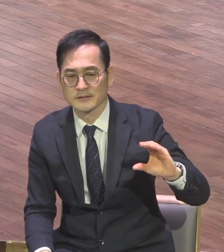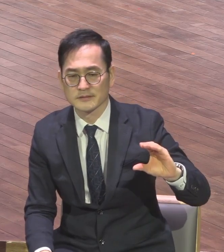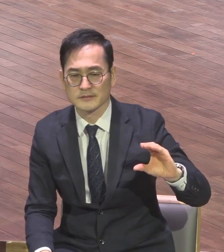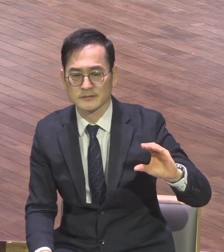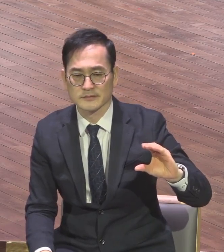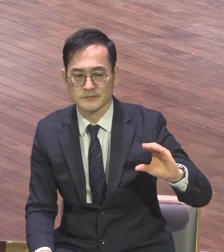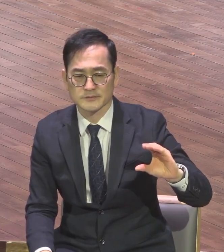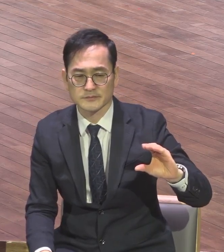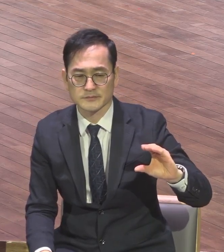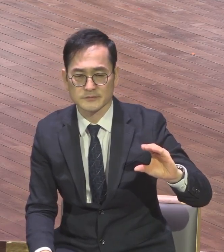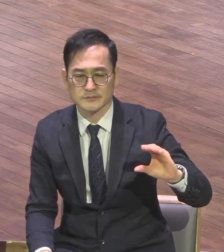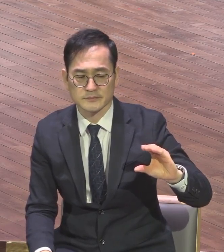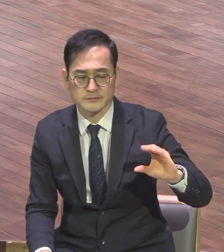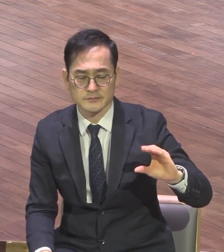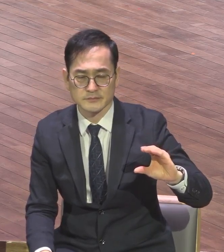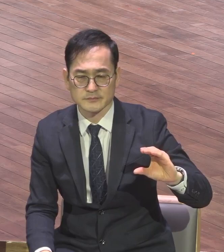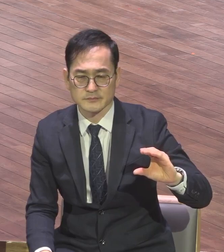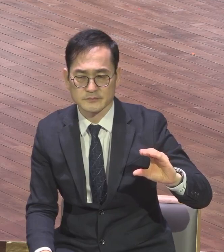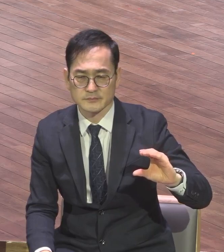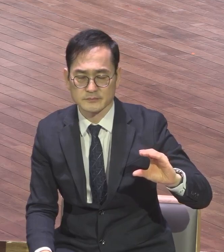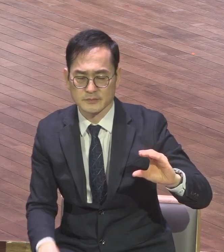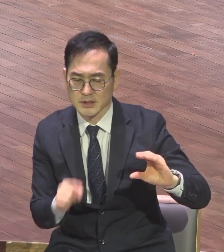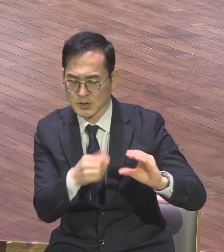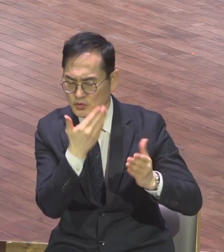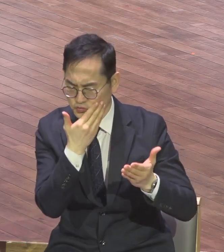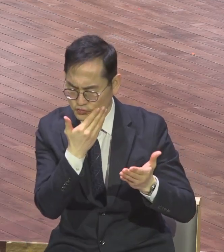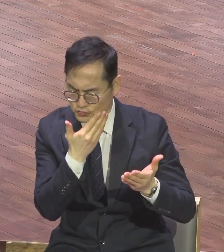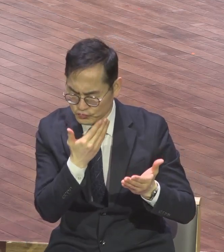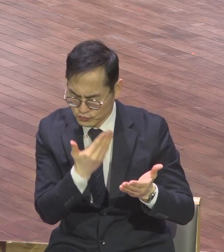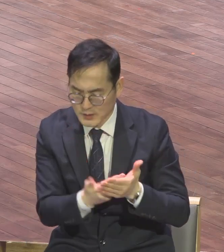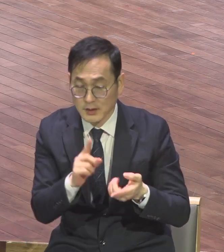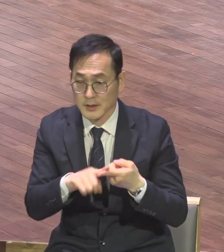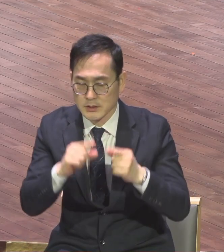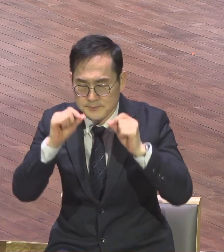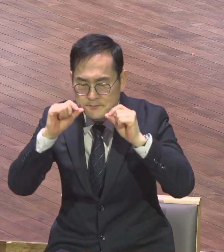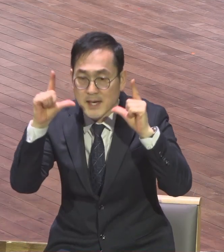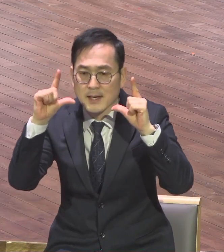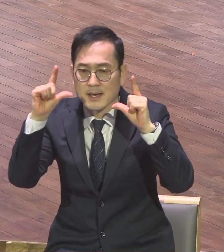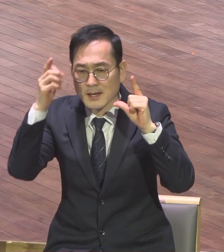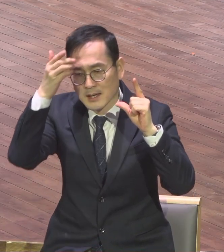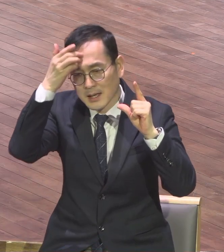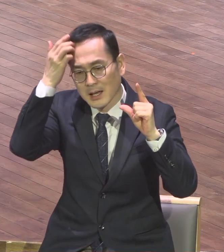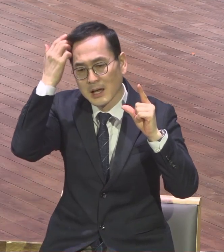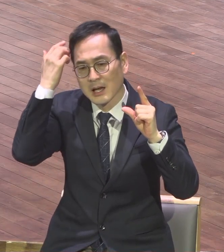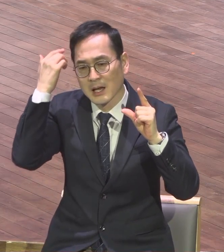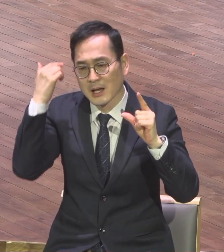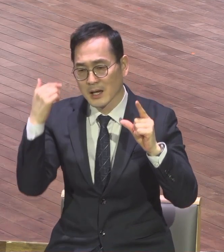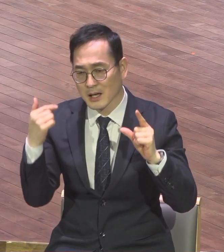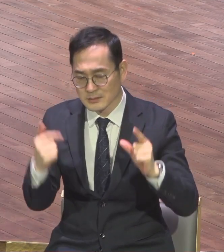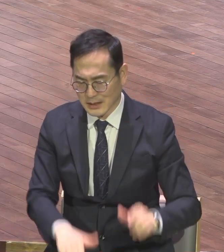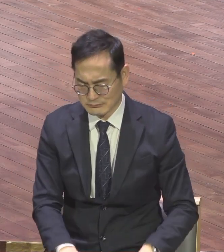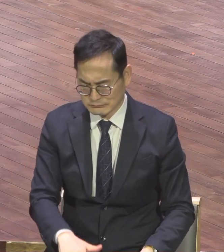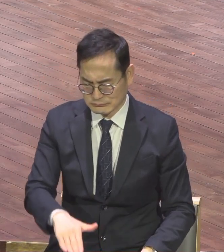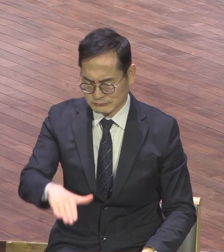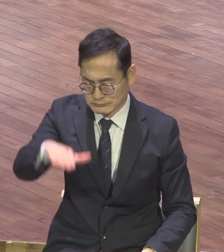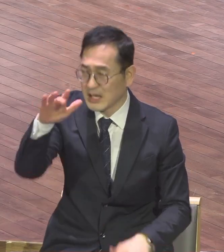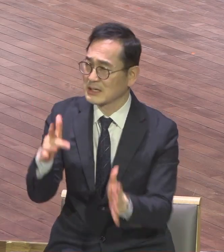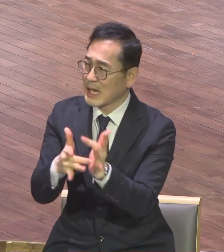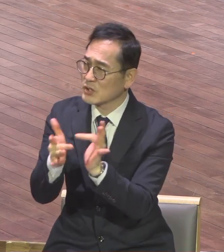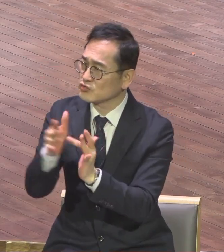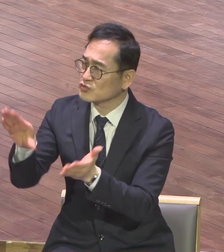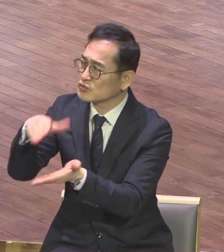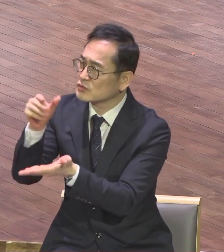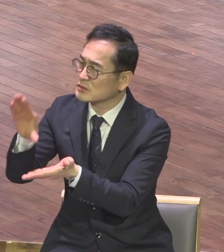중요하길래 깨닫고 나서 보니까 얼마나 감사한지요. 저같이 오랜 시간 못 알아들었던